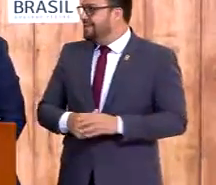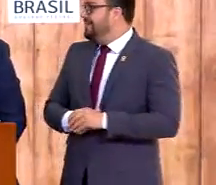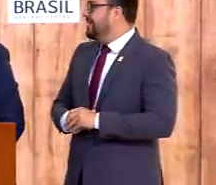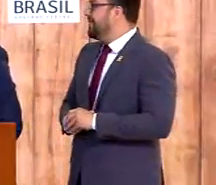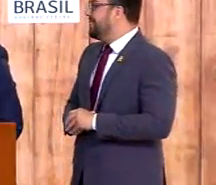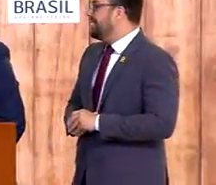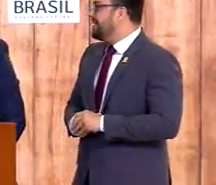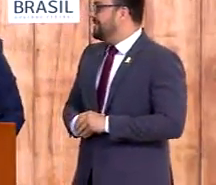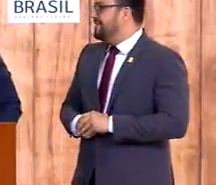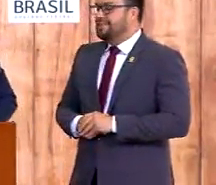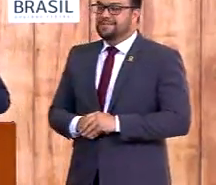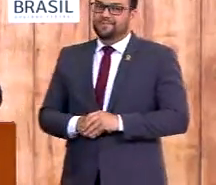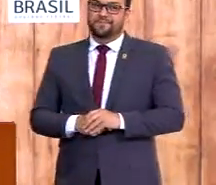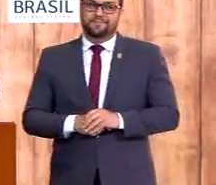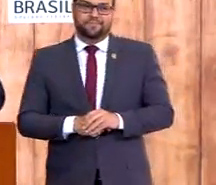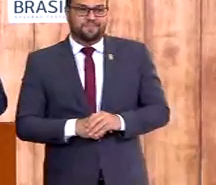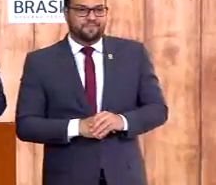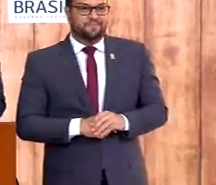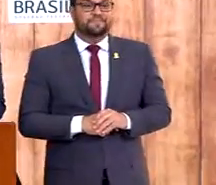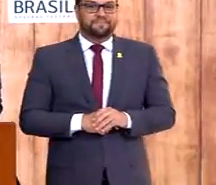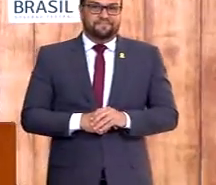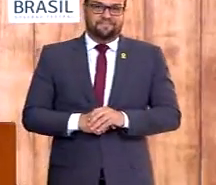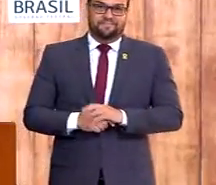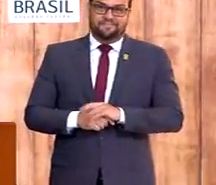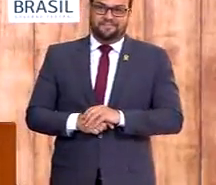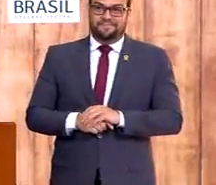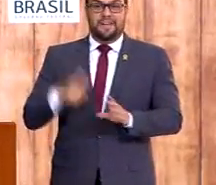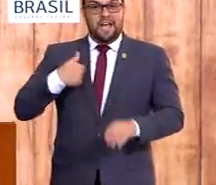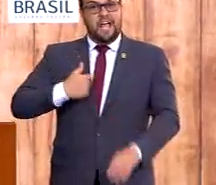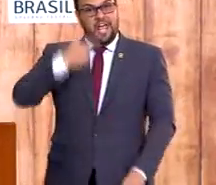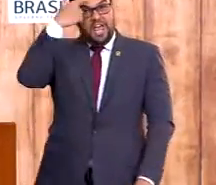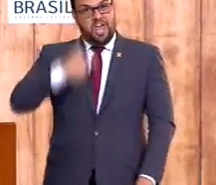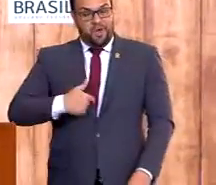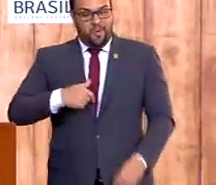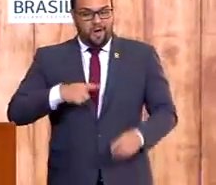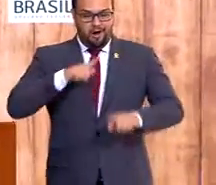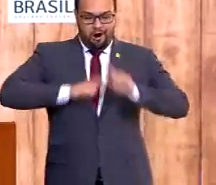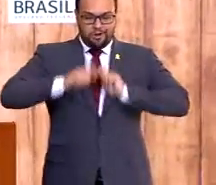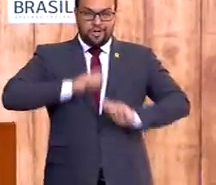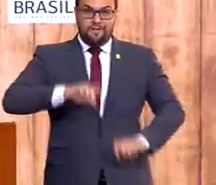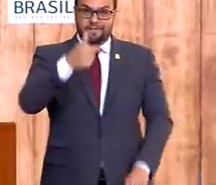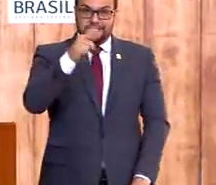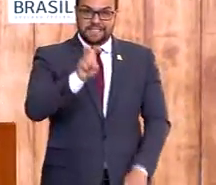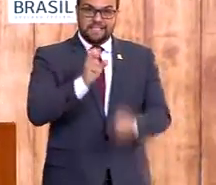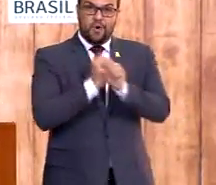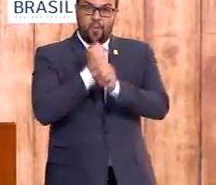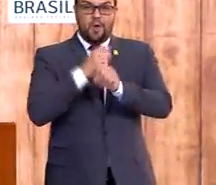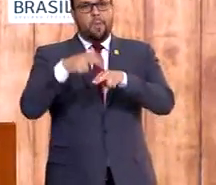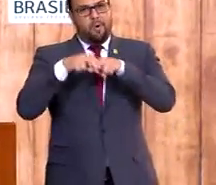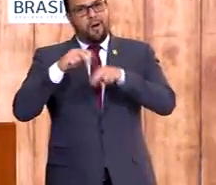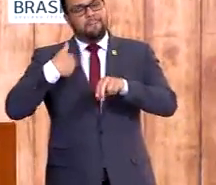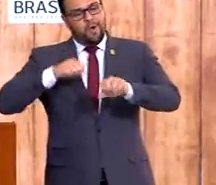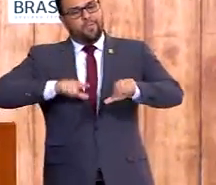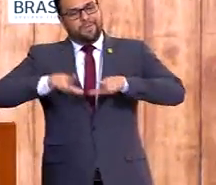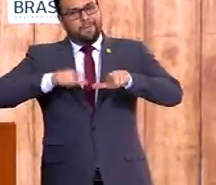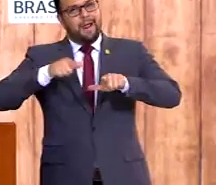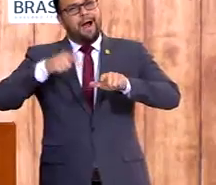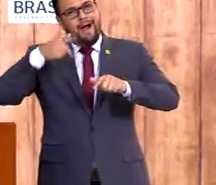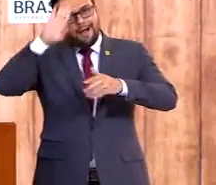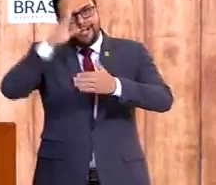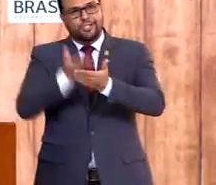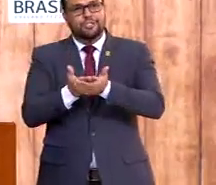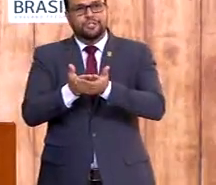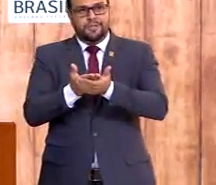e a controversa GTR Bom enfim eu sou artista 25 anos e vivo do meu trabalho e pode acreditar eu